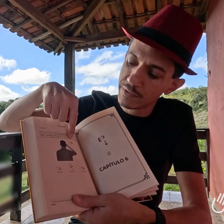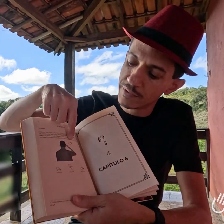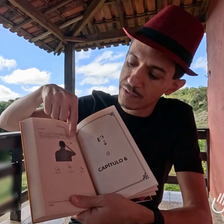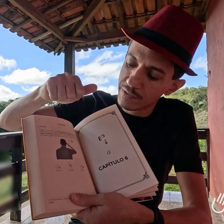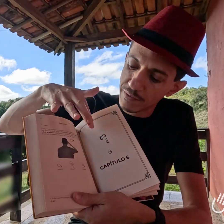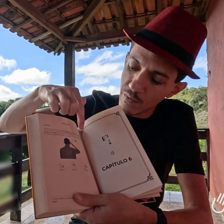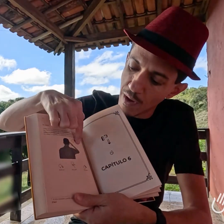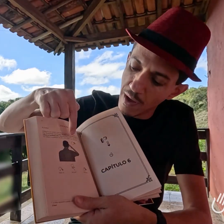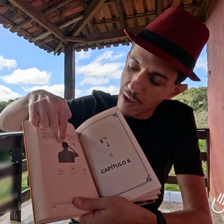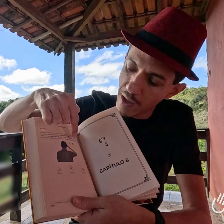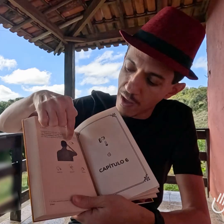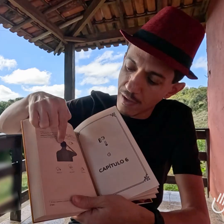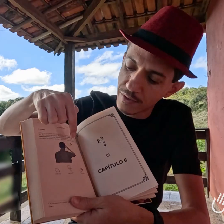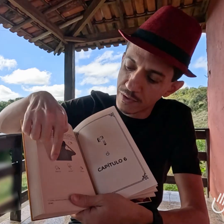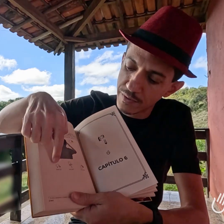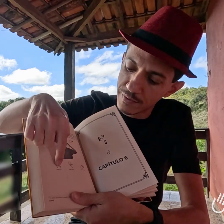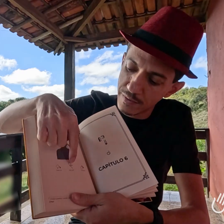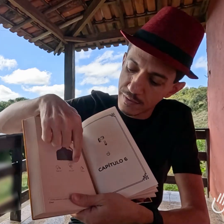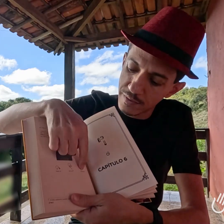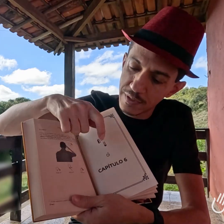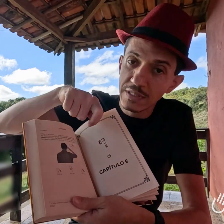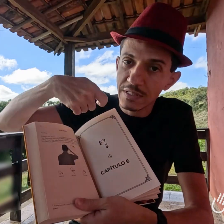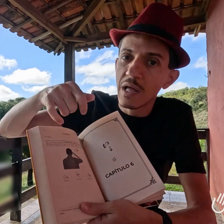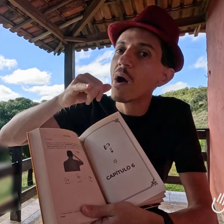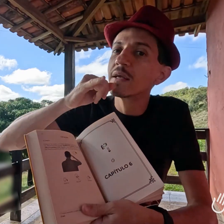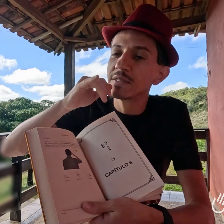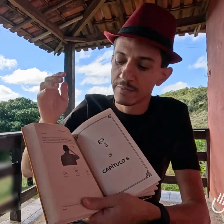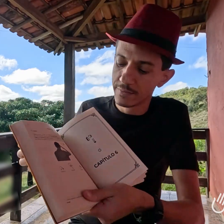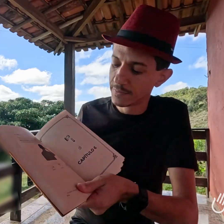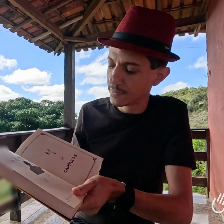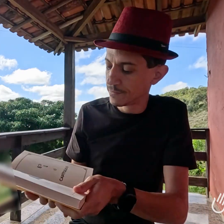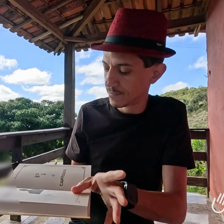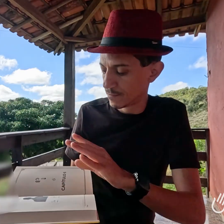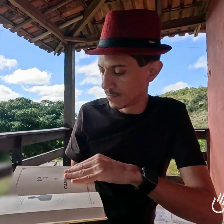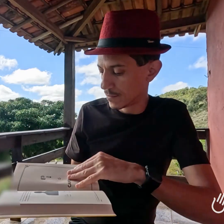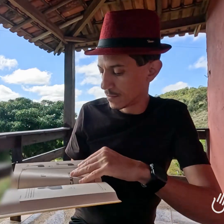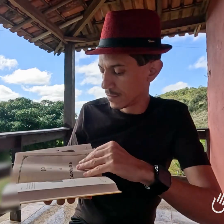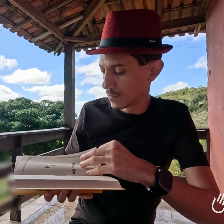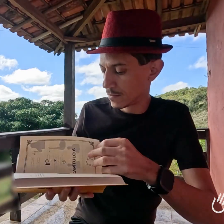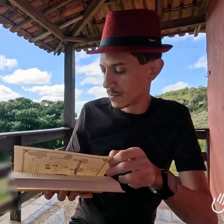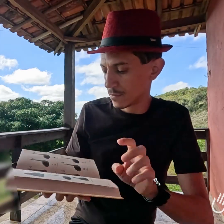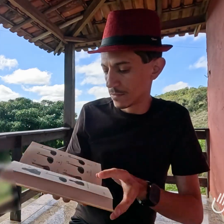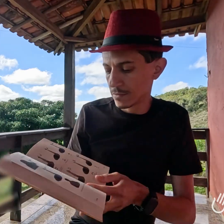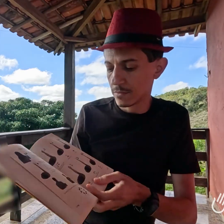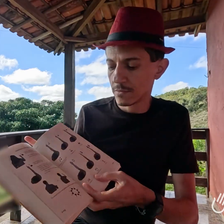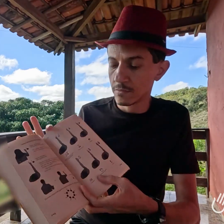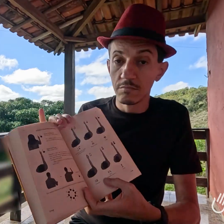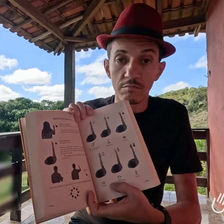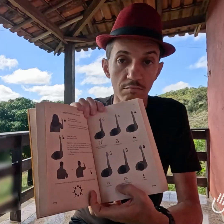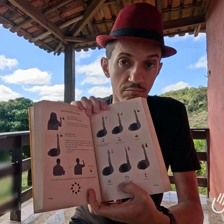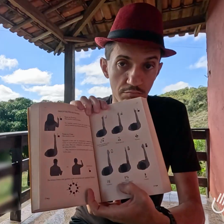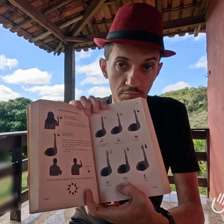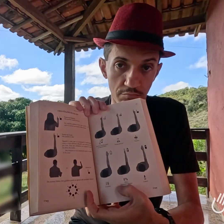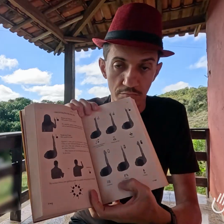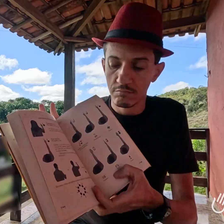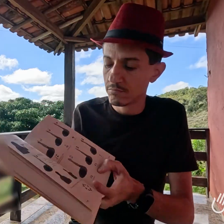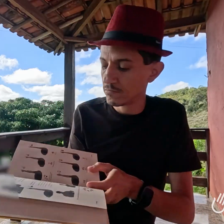como ler a Libras. Então você tem fotos, ilustrações e também tem a escrita logo aqui do lado,